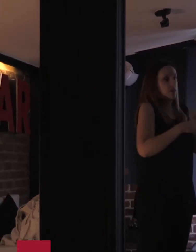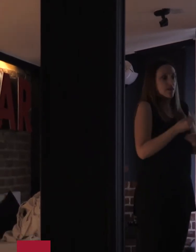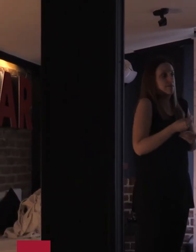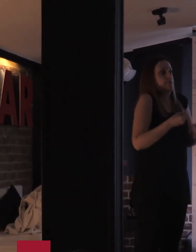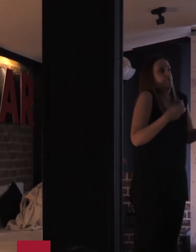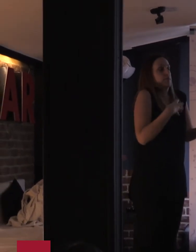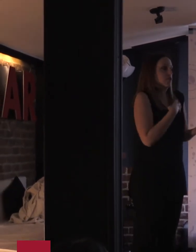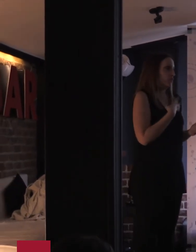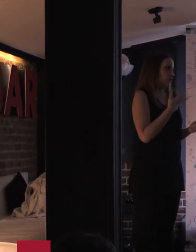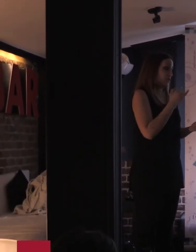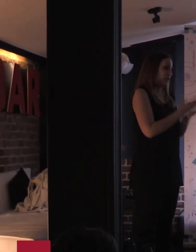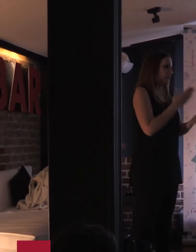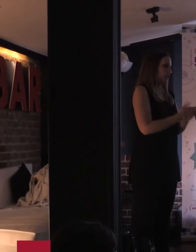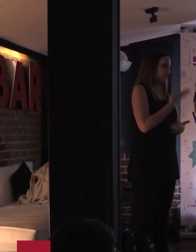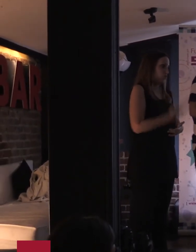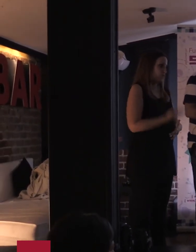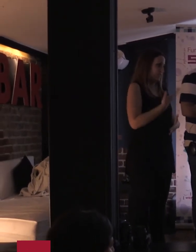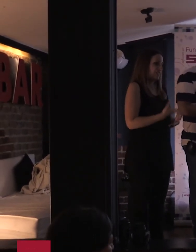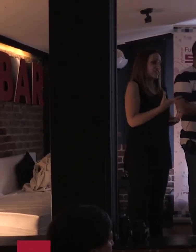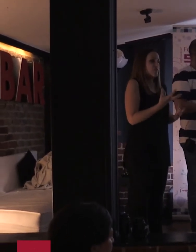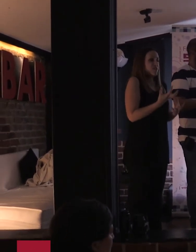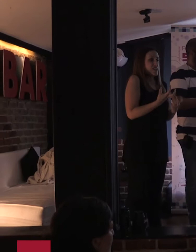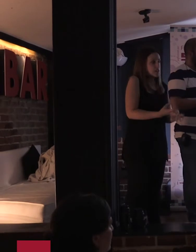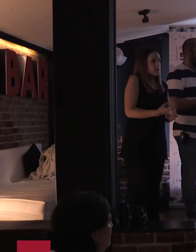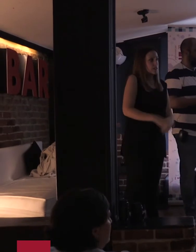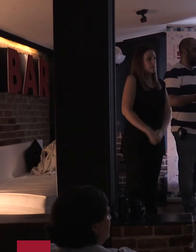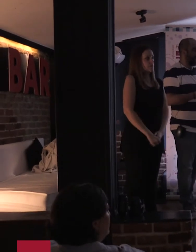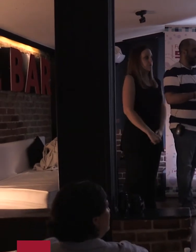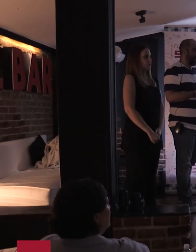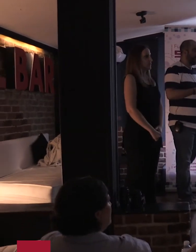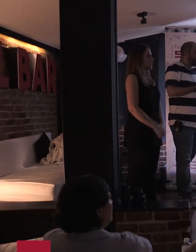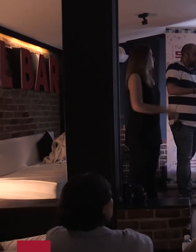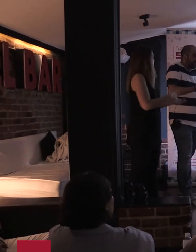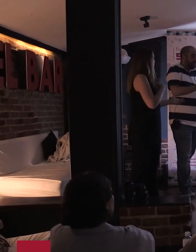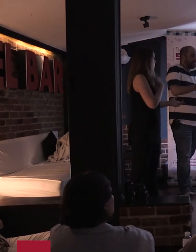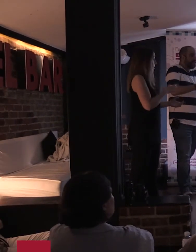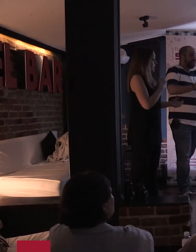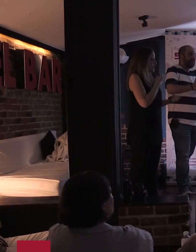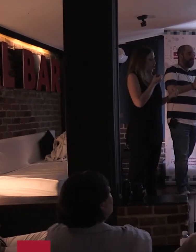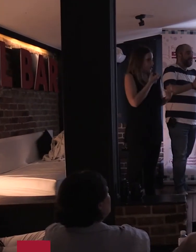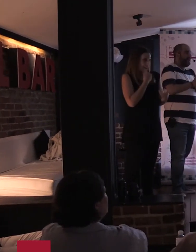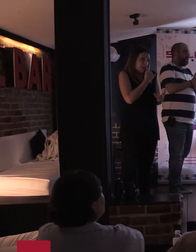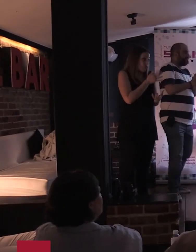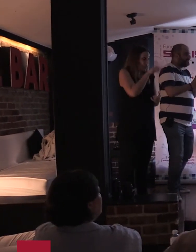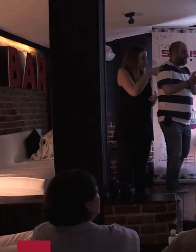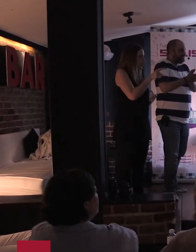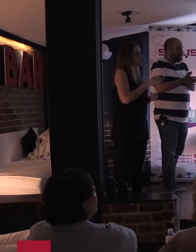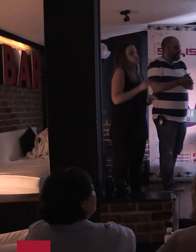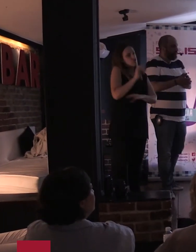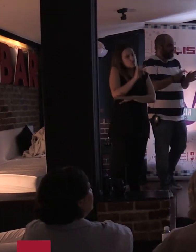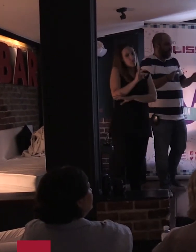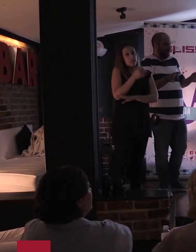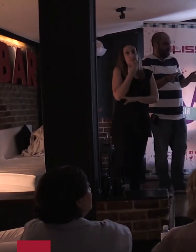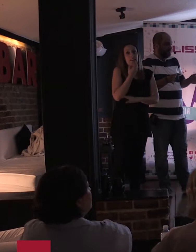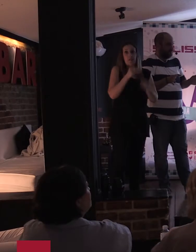muy gorda del proyecto y muy árida. ¿Puedes contar algo de eso? Bueno. Sí, quiero decir, básicamente, si el material